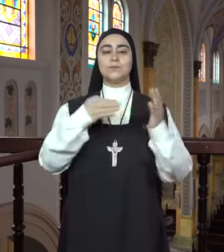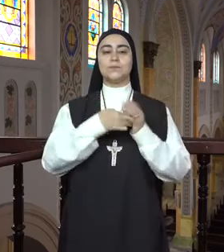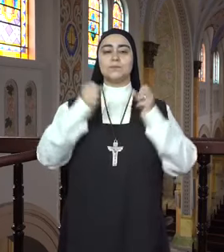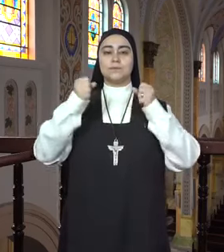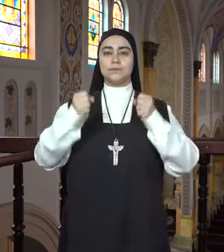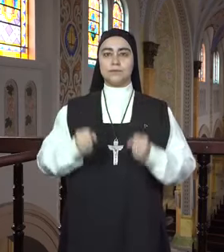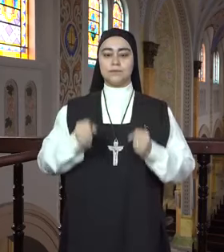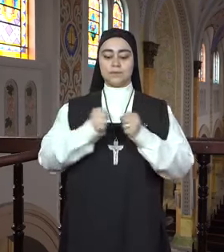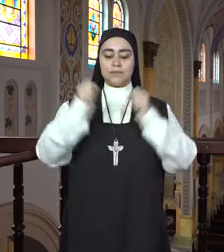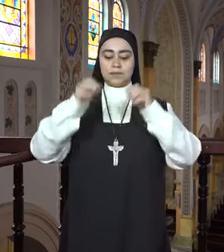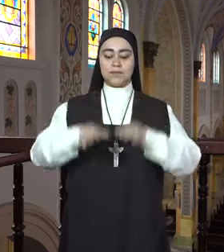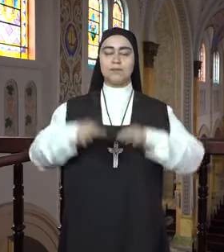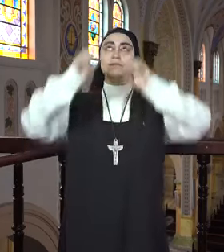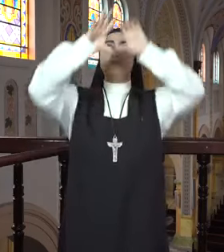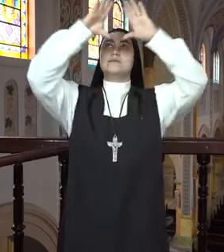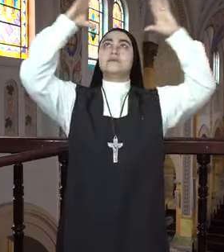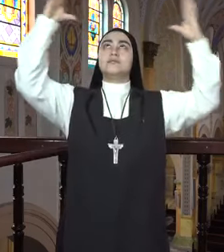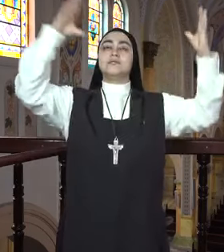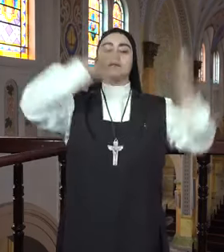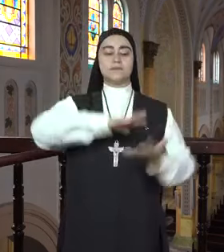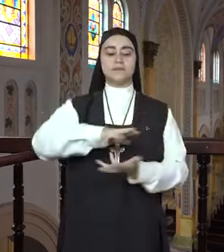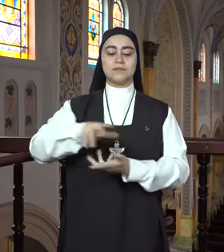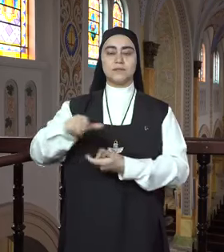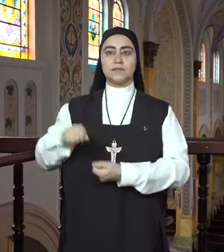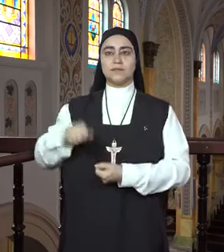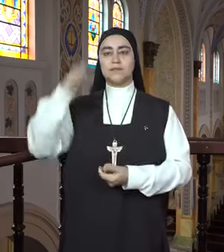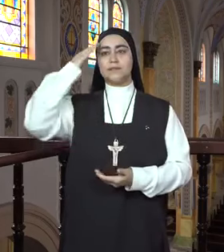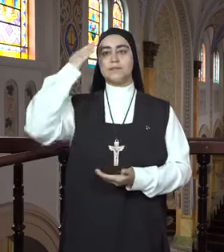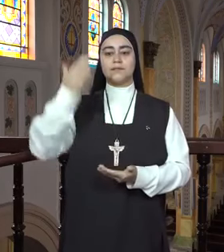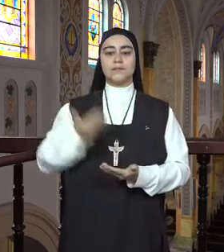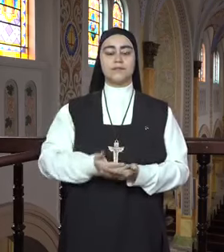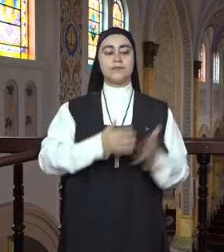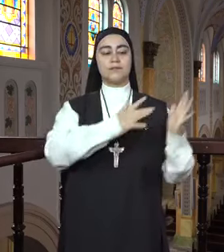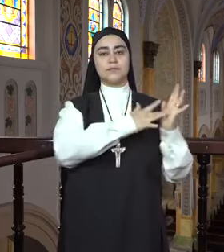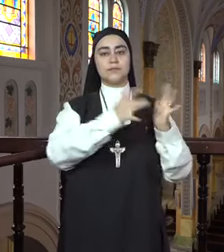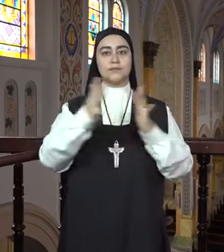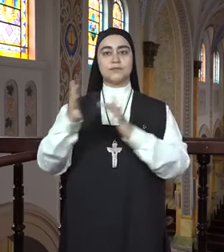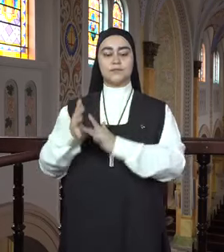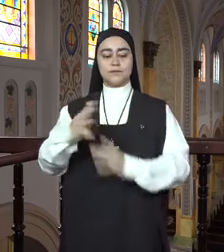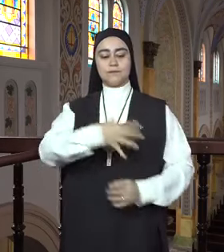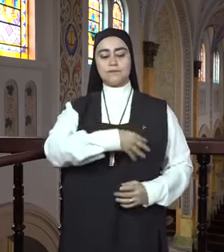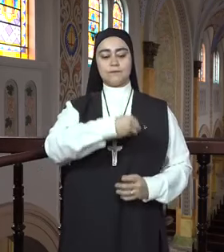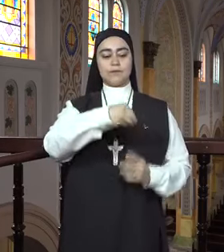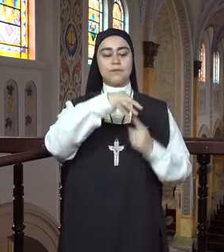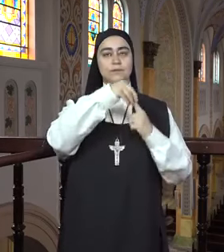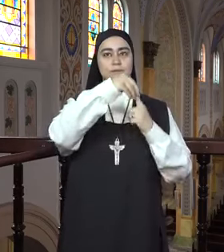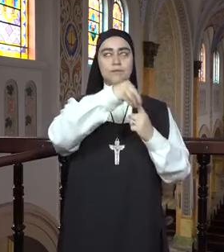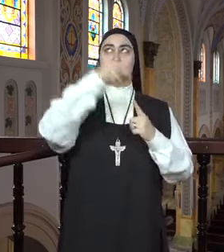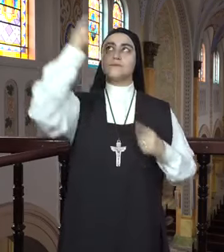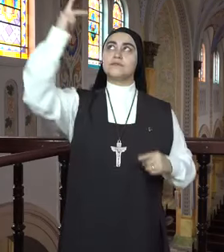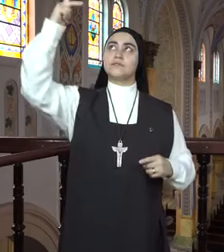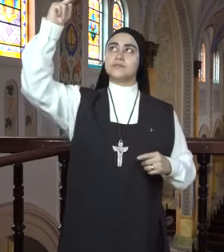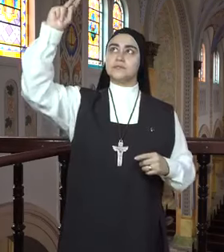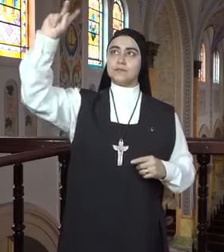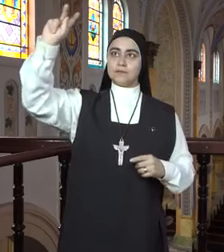do céu e da terra, e em Jesus Cristo, seu único Filho, nosso Senhor, que foi concebido pelo poder do